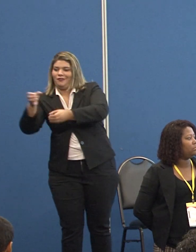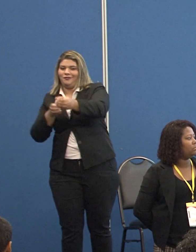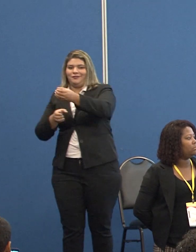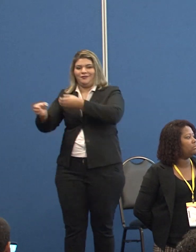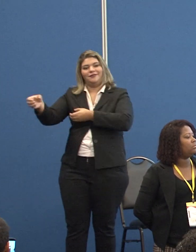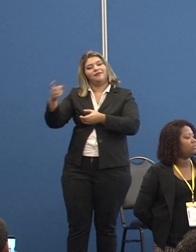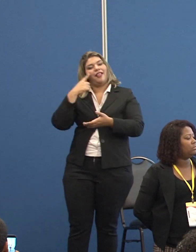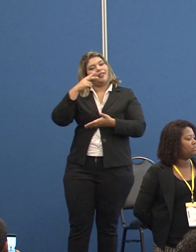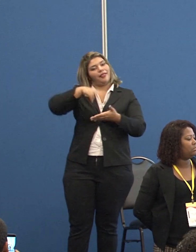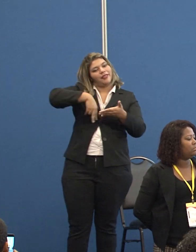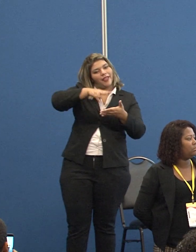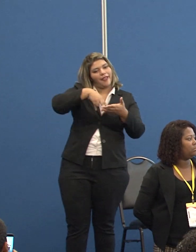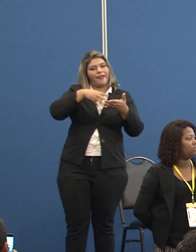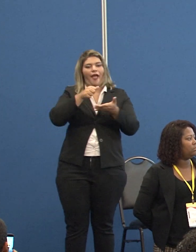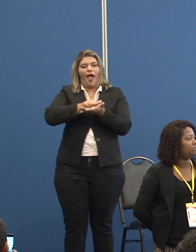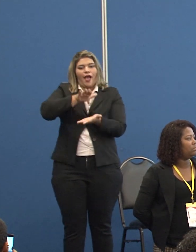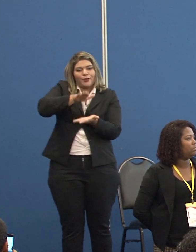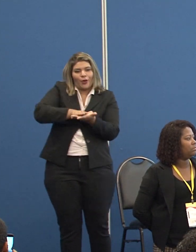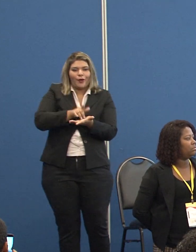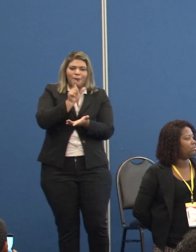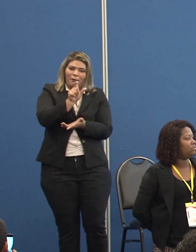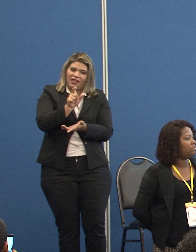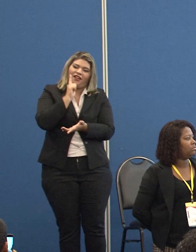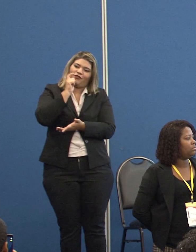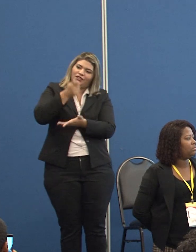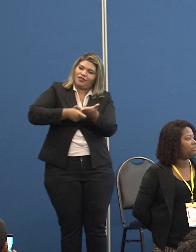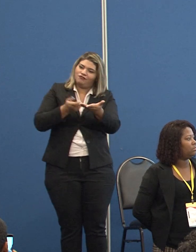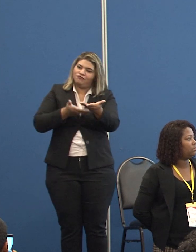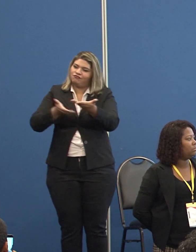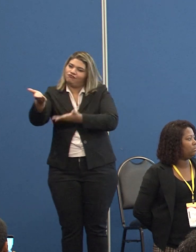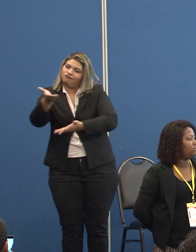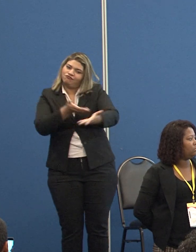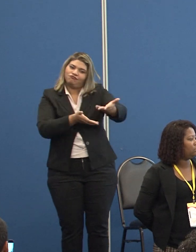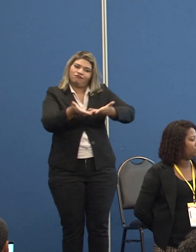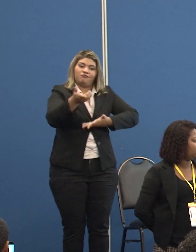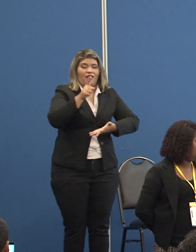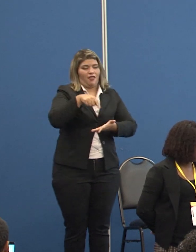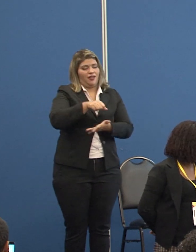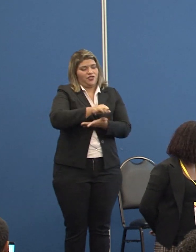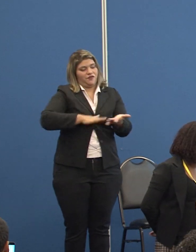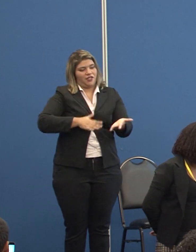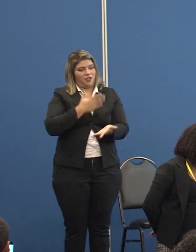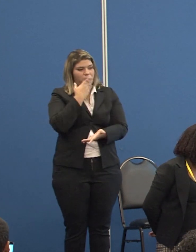texto coletivo. É uma atividade também que pode ser proposta.